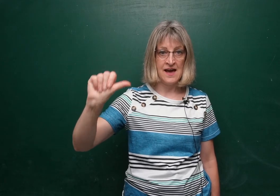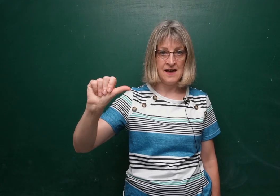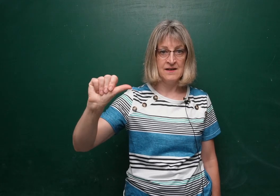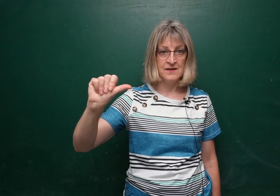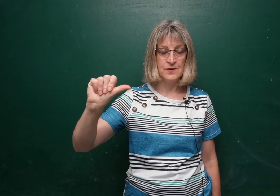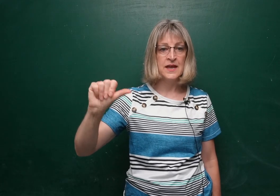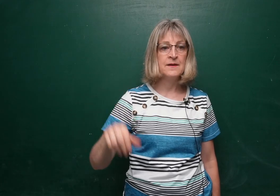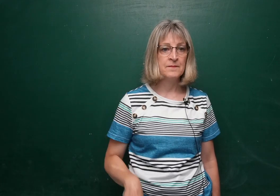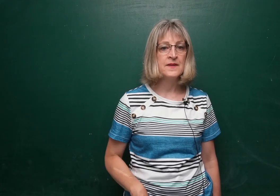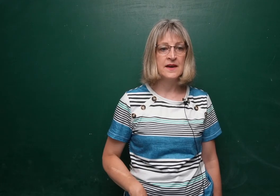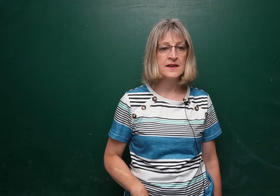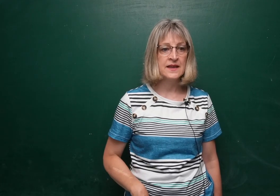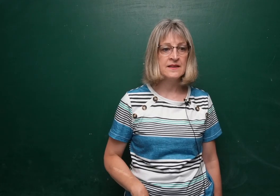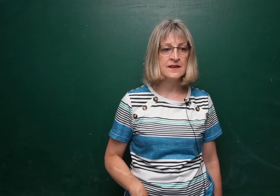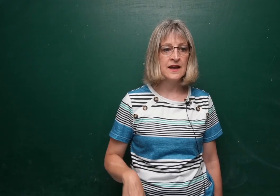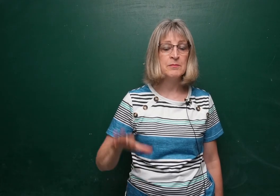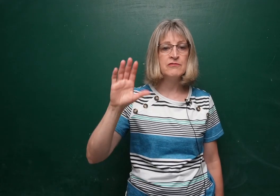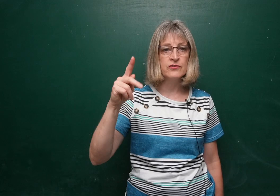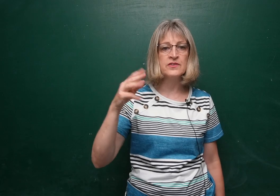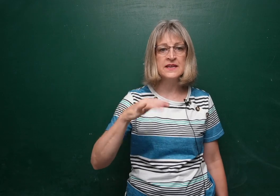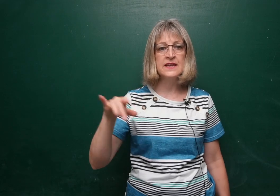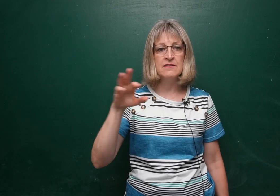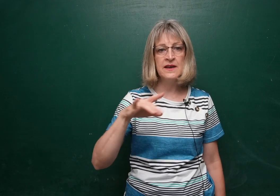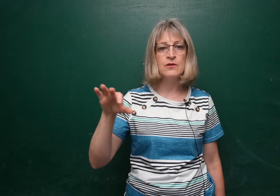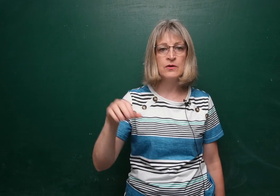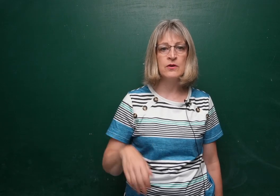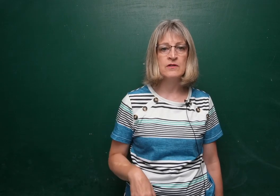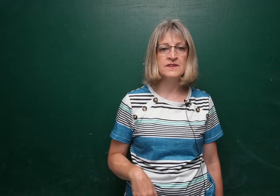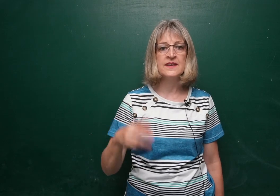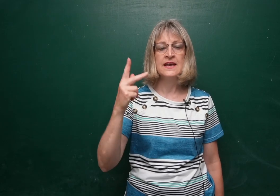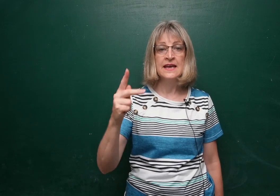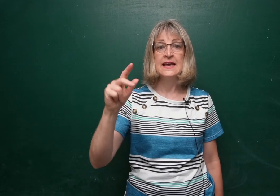A. Ok? Hein? Katharina. Après, il faut s'entraîner à le faire vite. K,